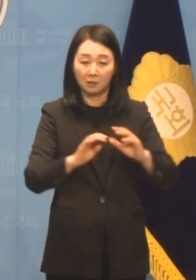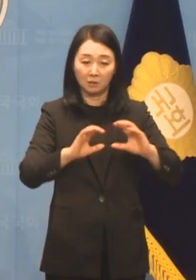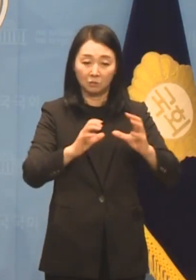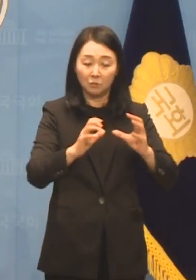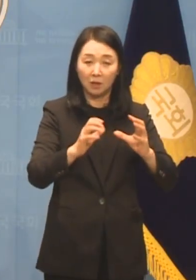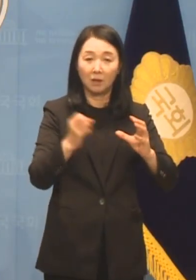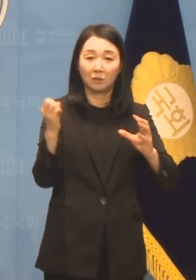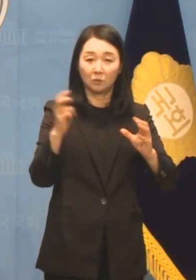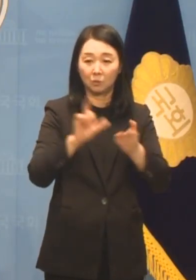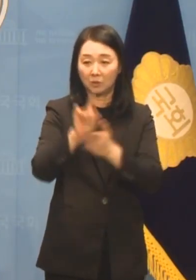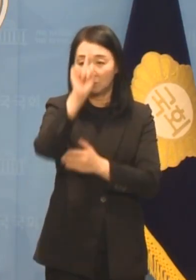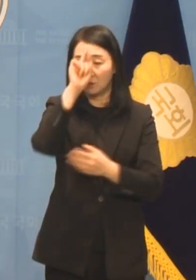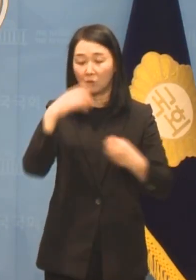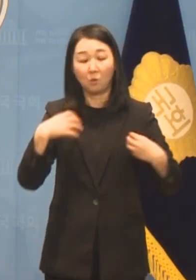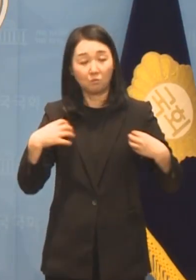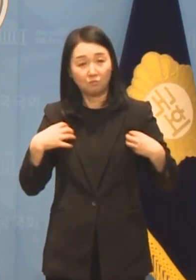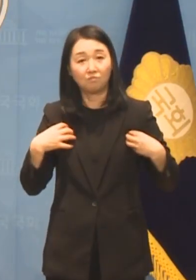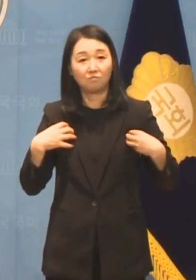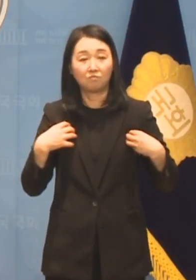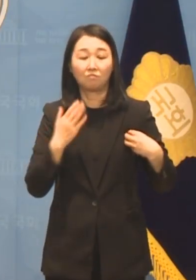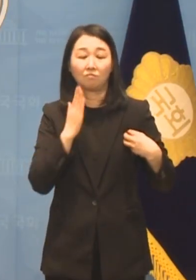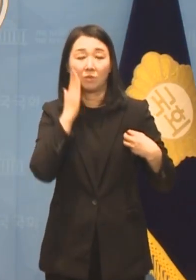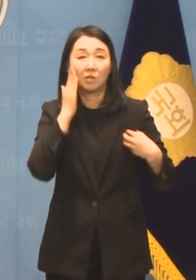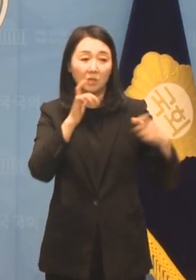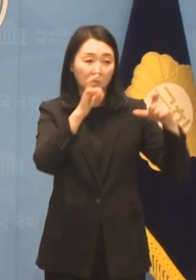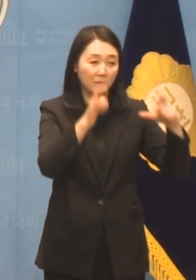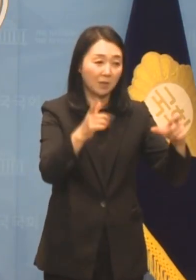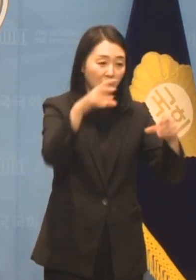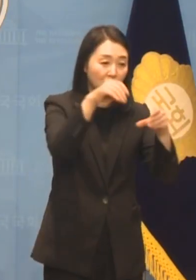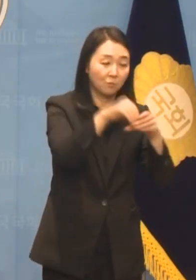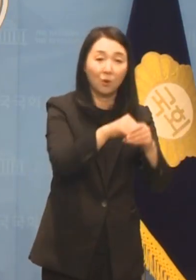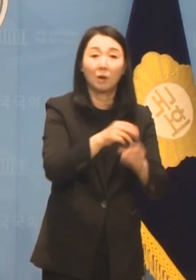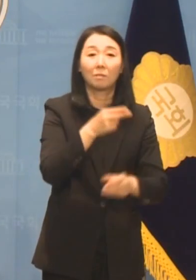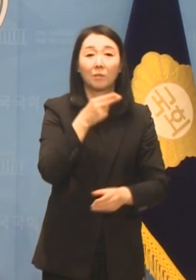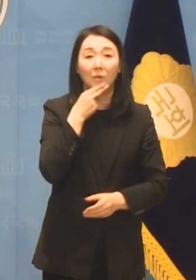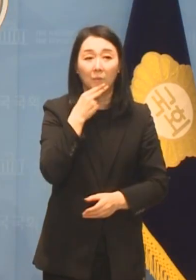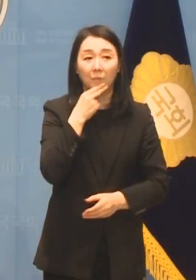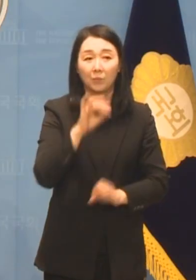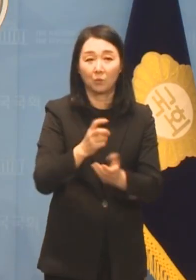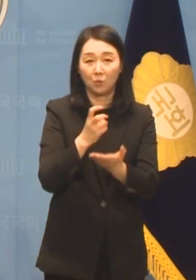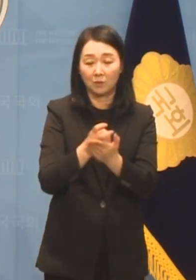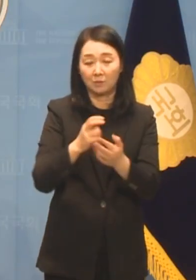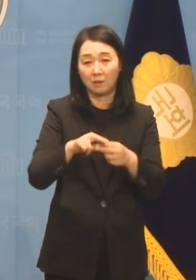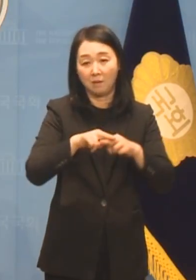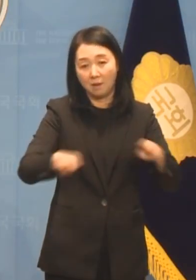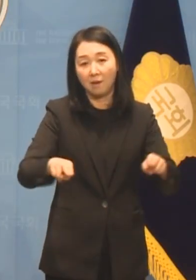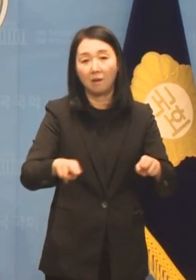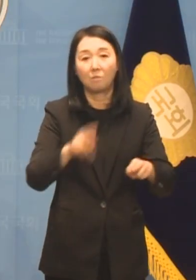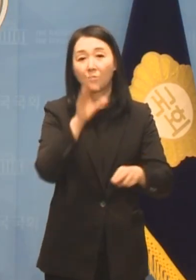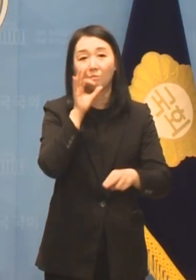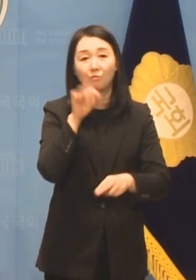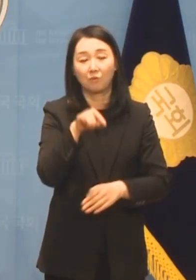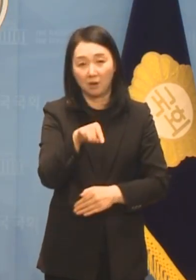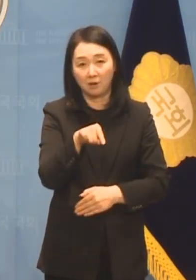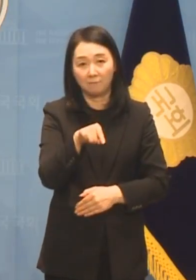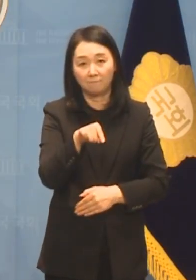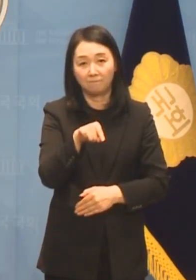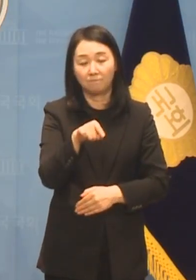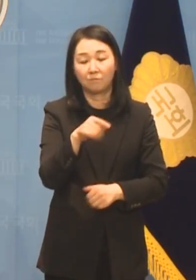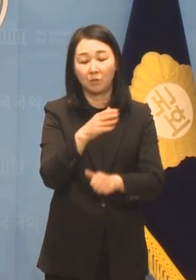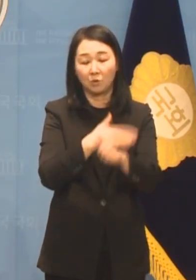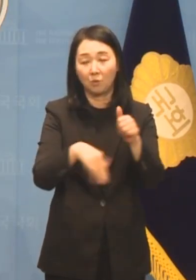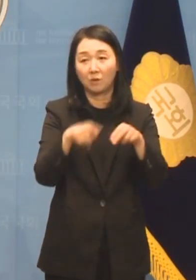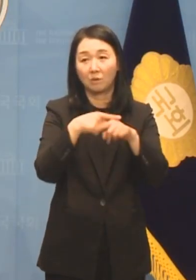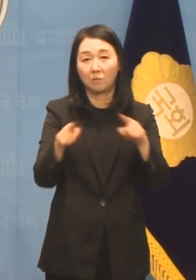지자체의 그린벨트 해제 가능 총량에 포함시키지 않으며 원칙적으로 해제가 불가능한